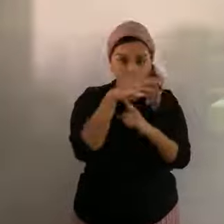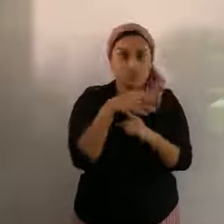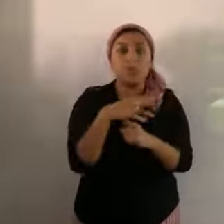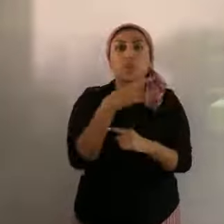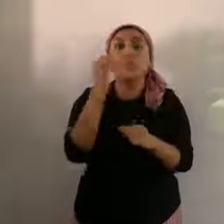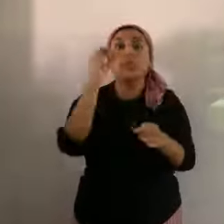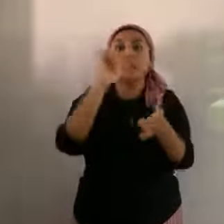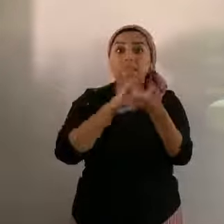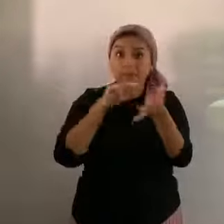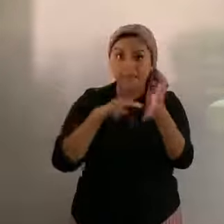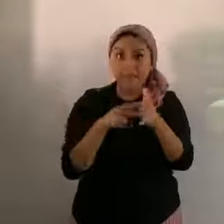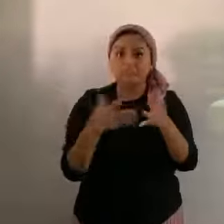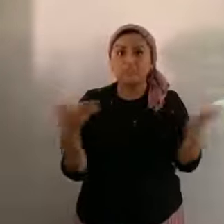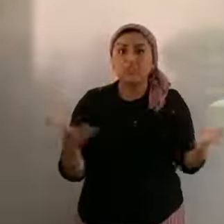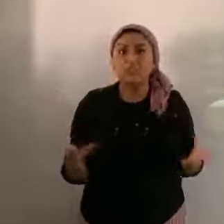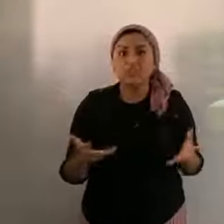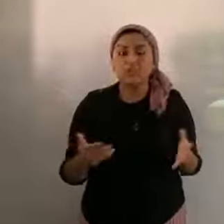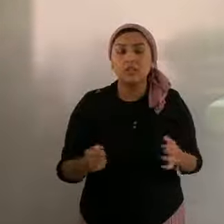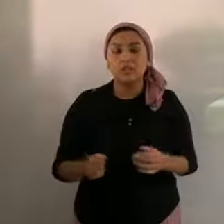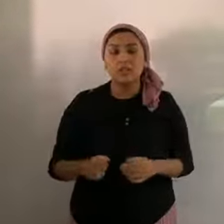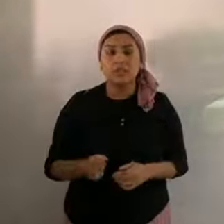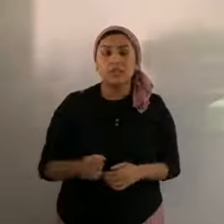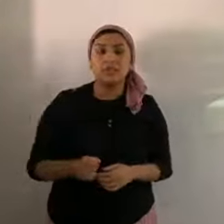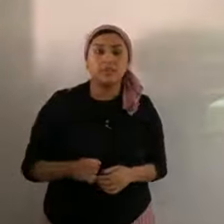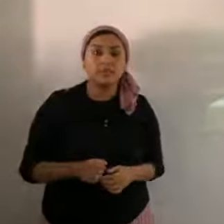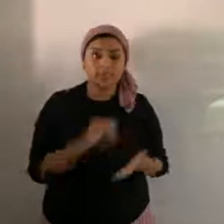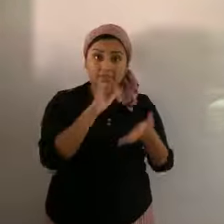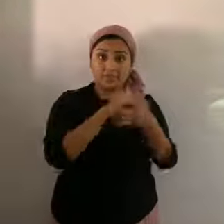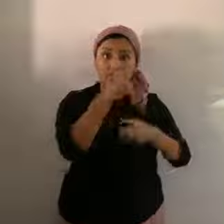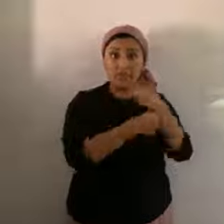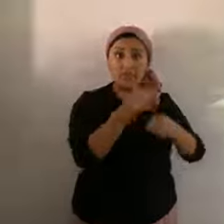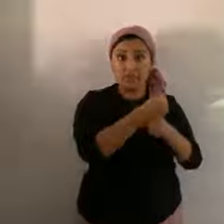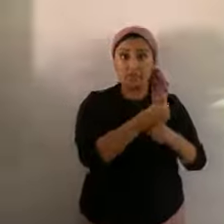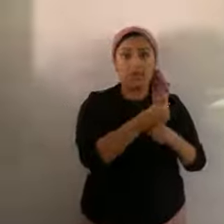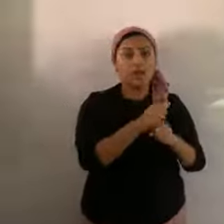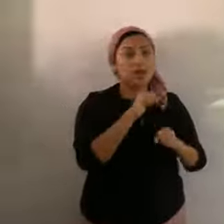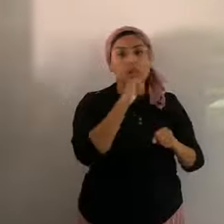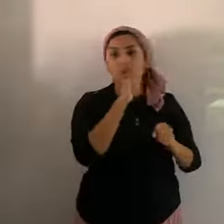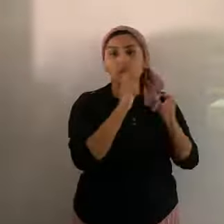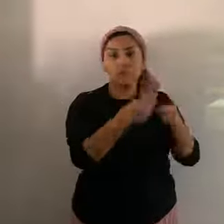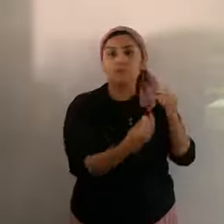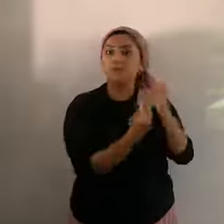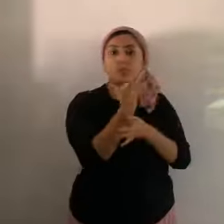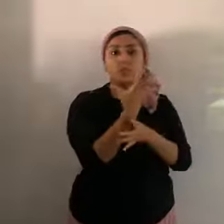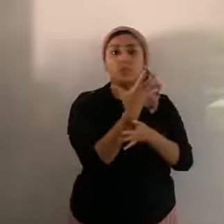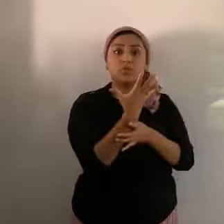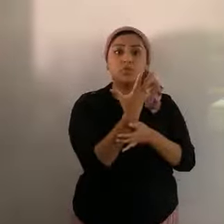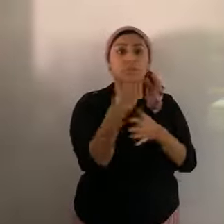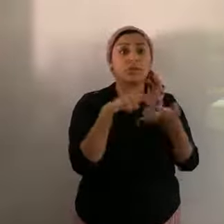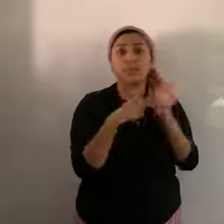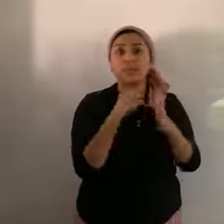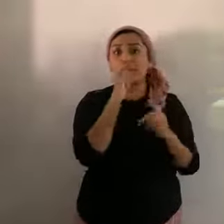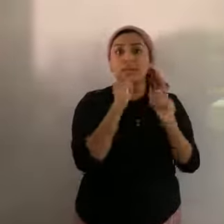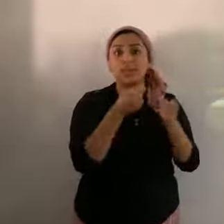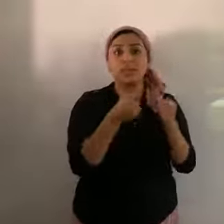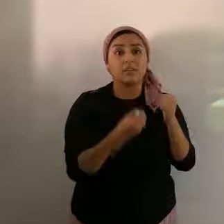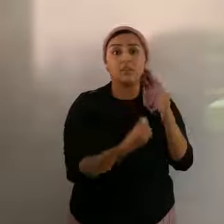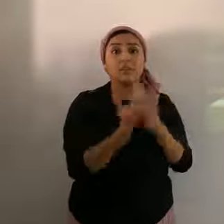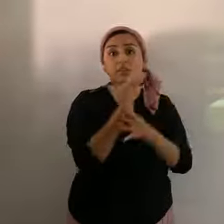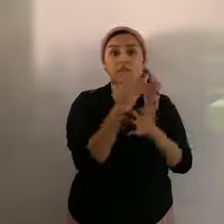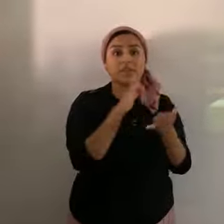eso indicaba una cosa, que ese año no daría frutos. Indicaba que no daría